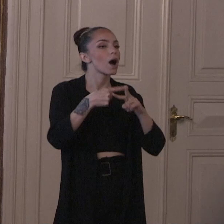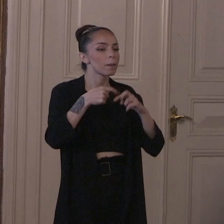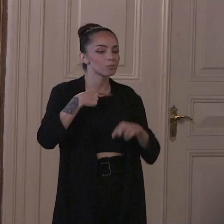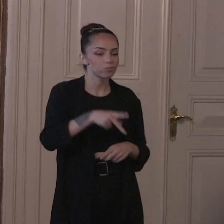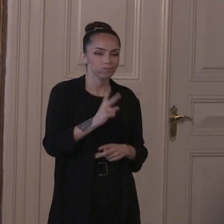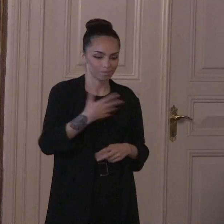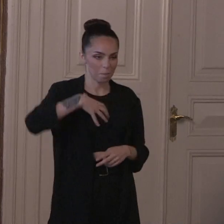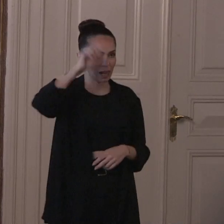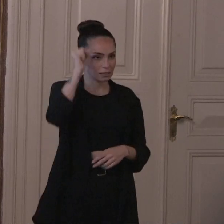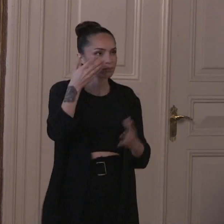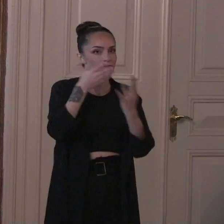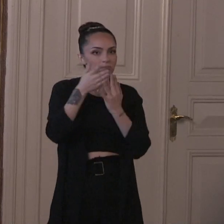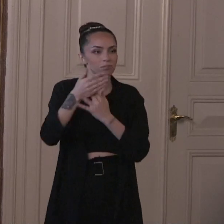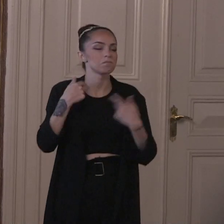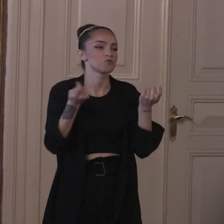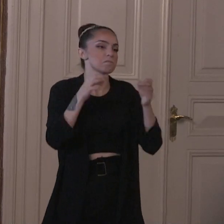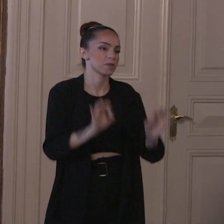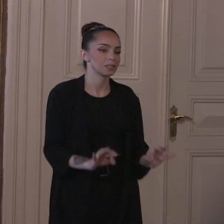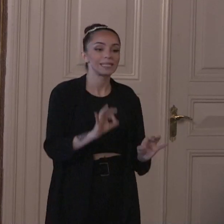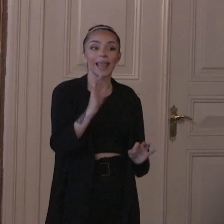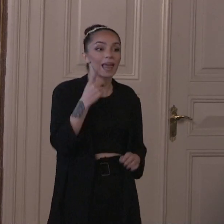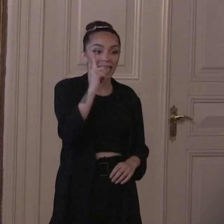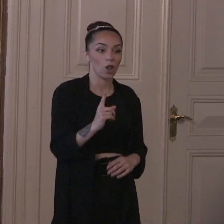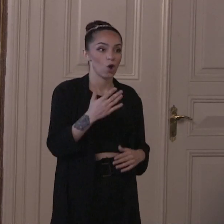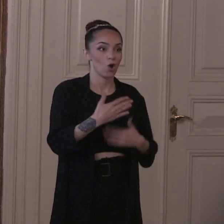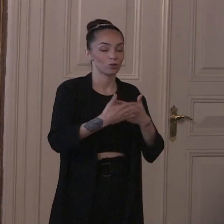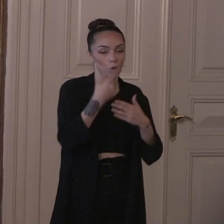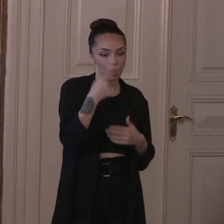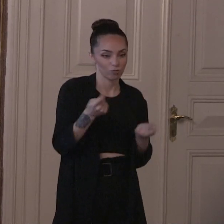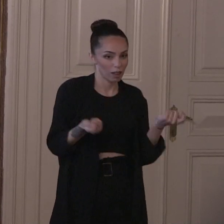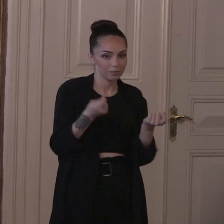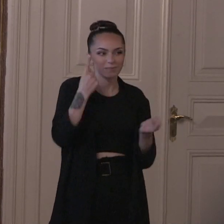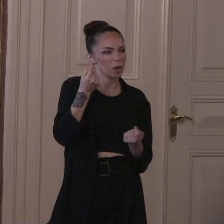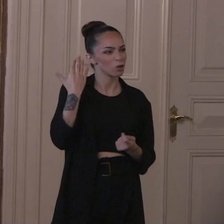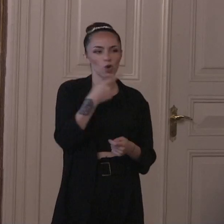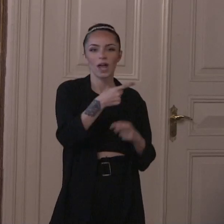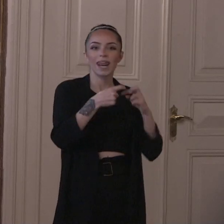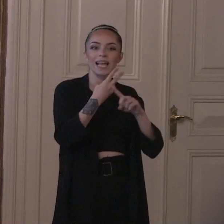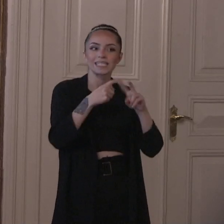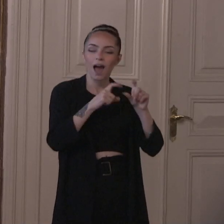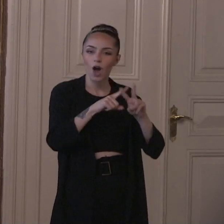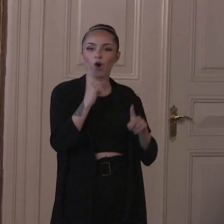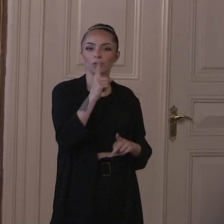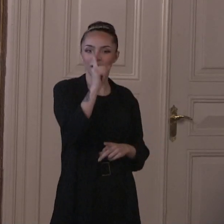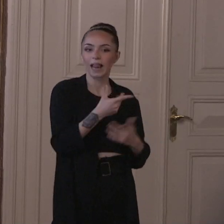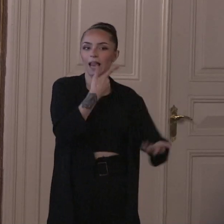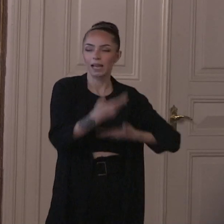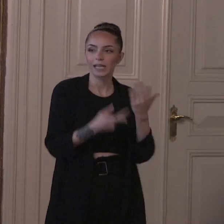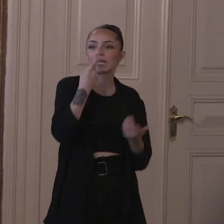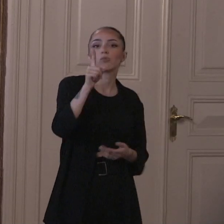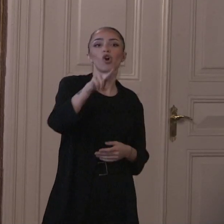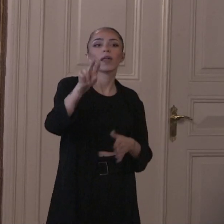başlattığımız öncü çalışmalardan biri de biraz önce Resa Hocamızla bahsettiği gibi 2017 yılında eğitime